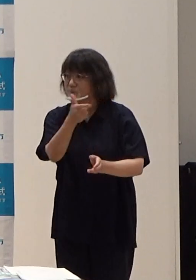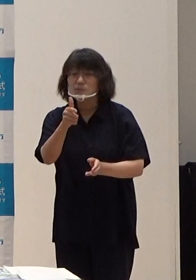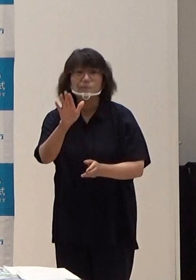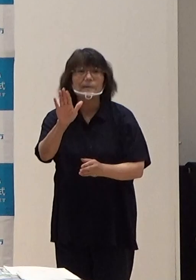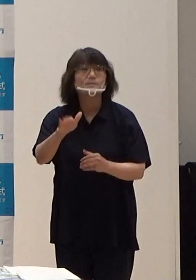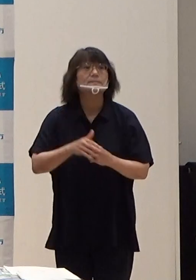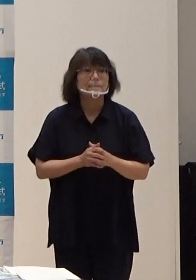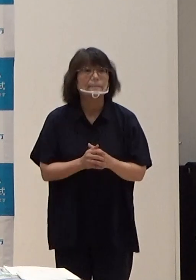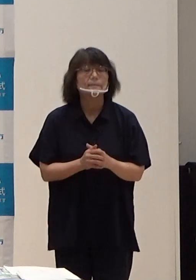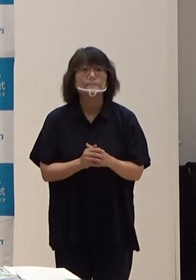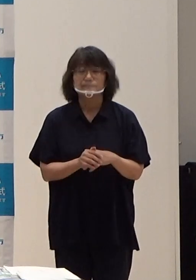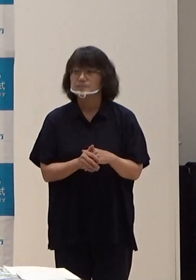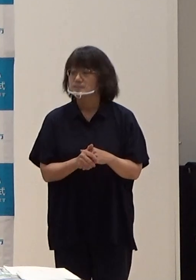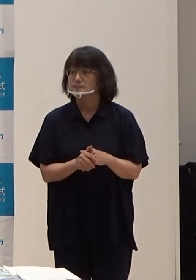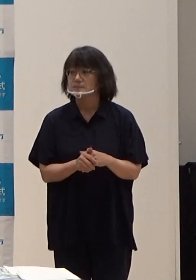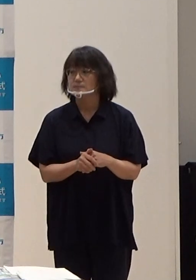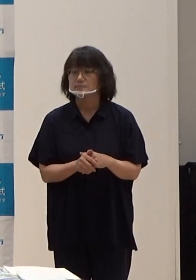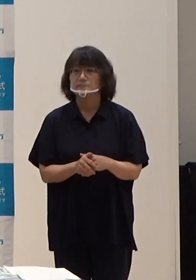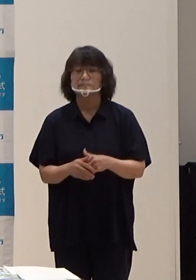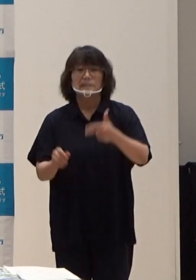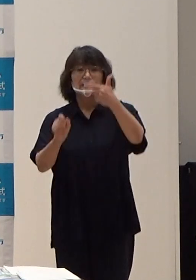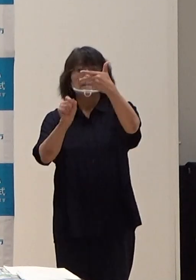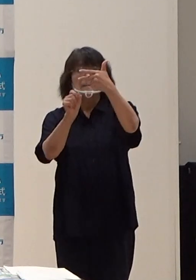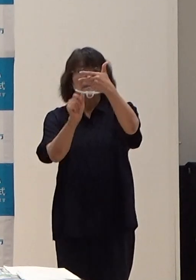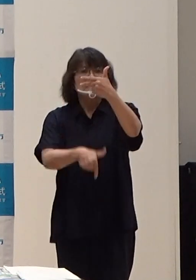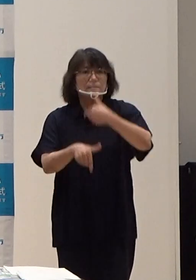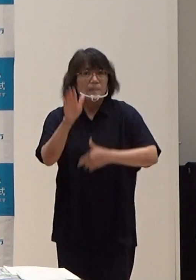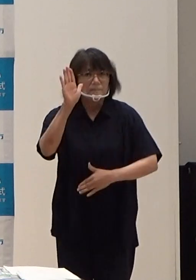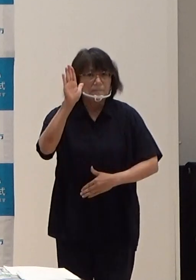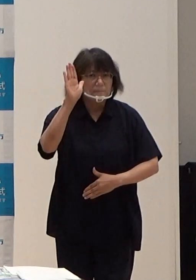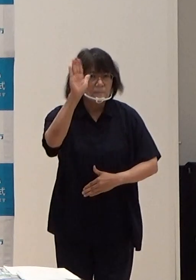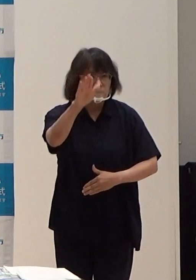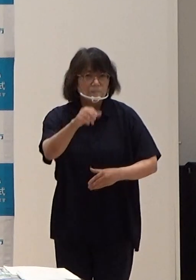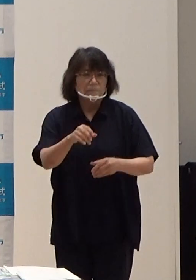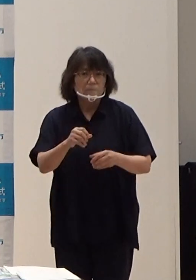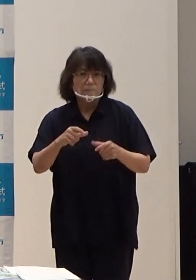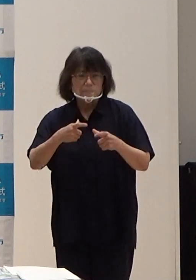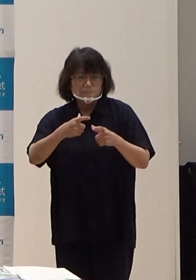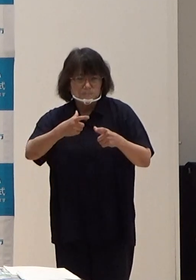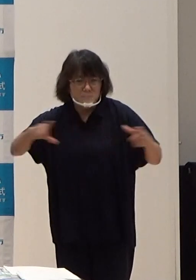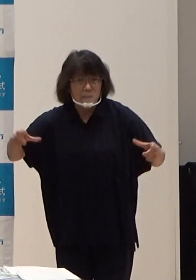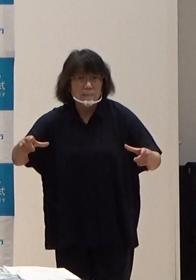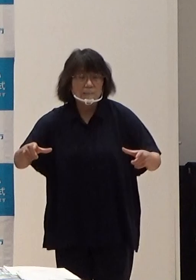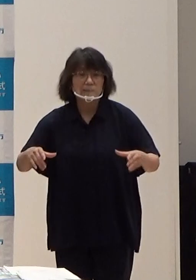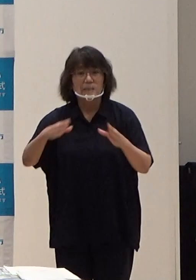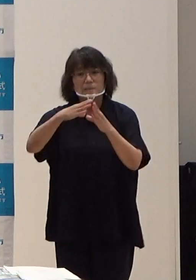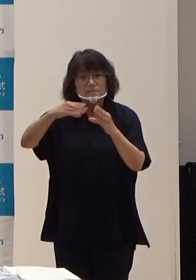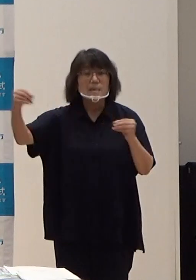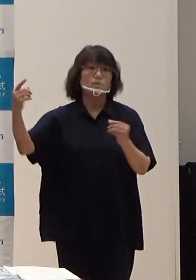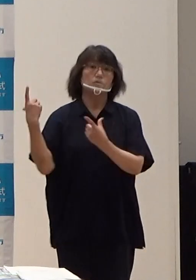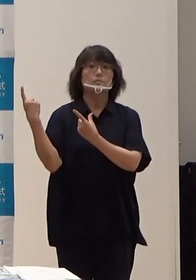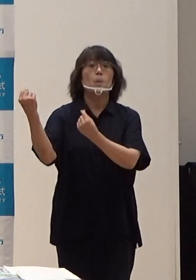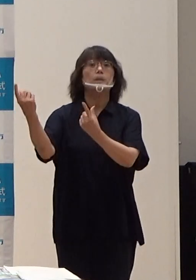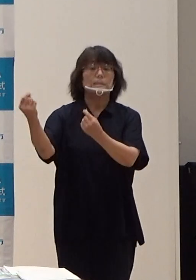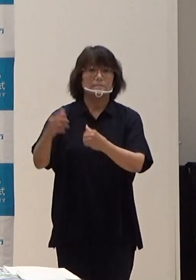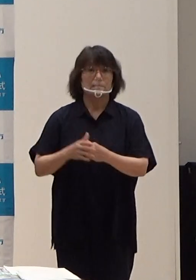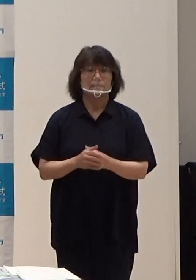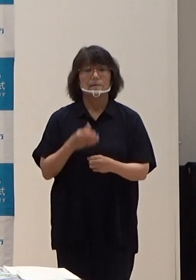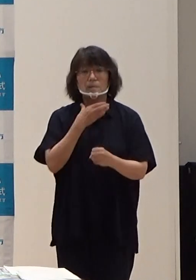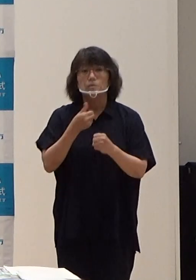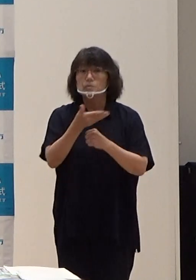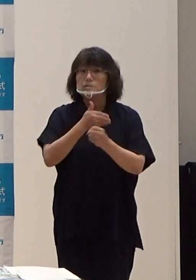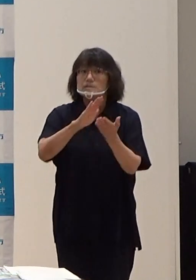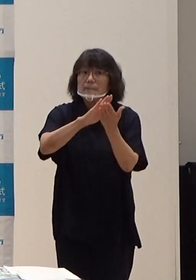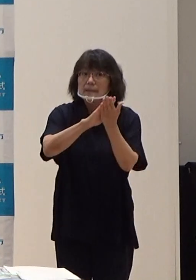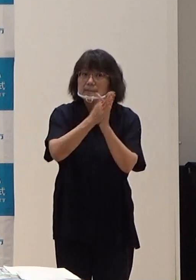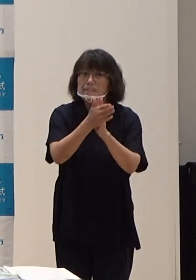2-3 ページですね、7月以降急上昇しております。全国的にもそうでありますが、福島県